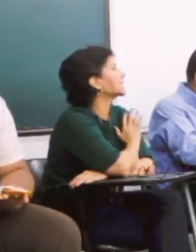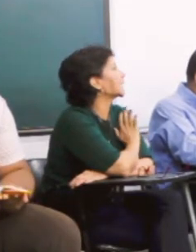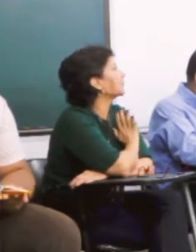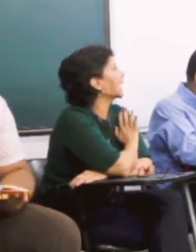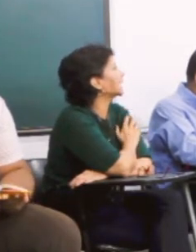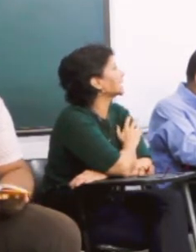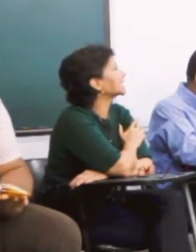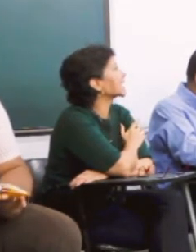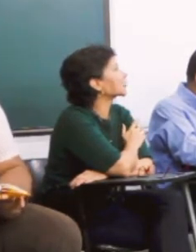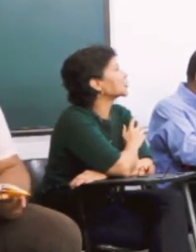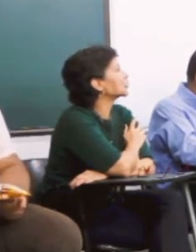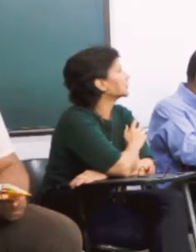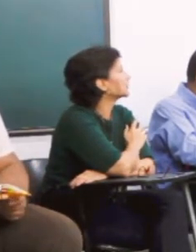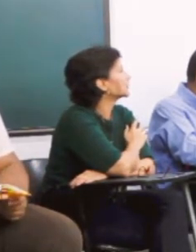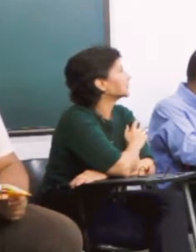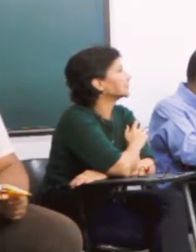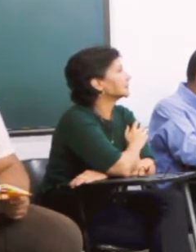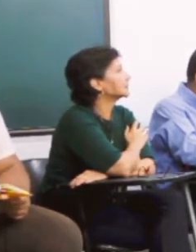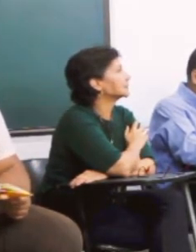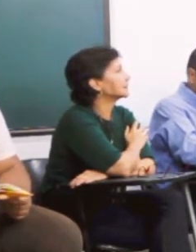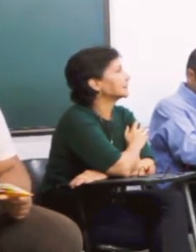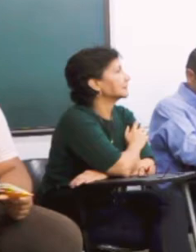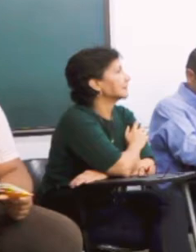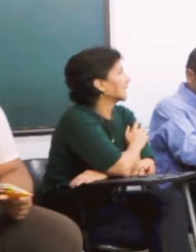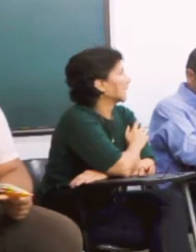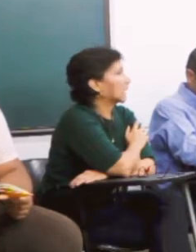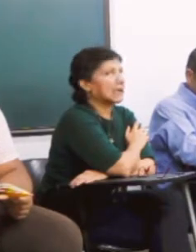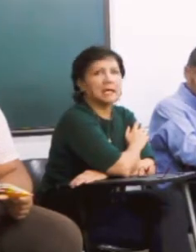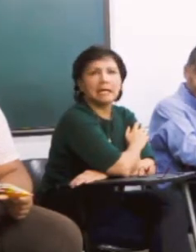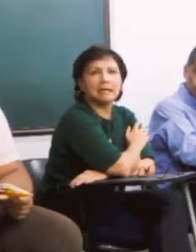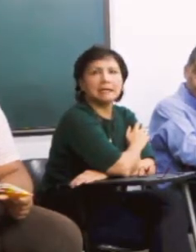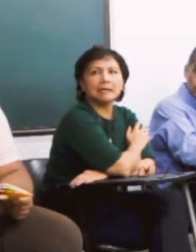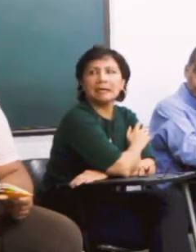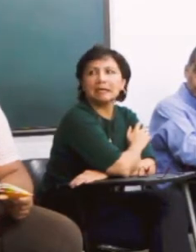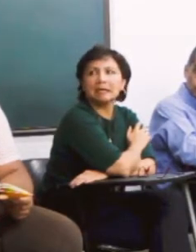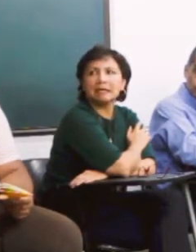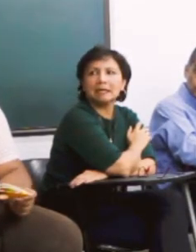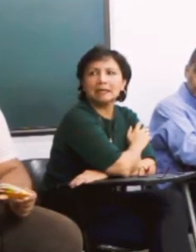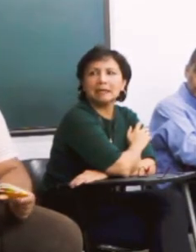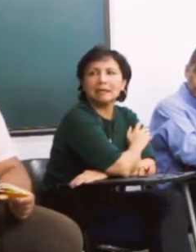¿Quiénes leyeron planes de desarrollo? Leímos.